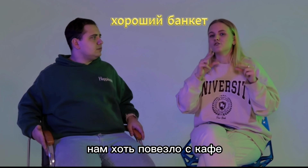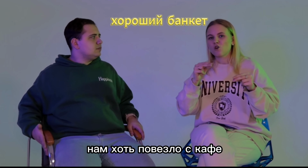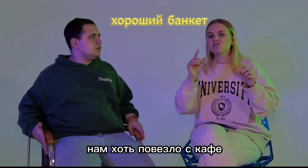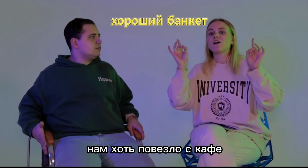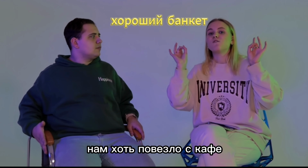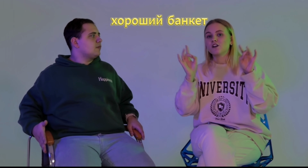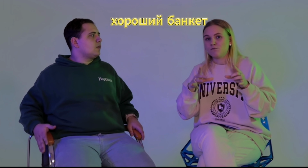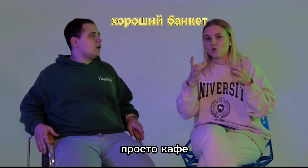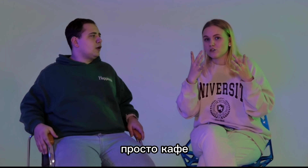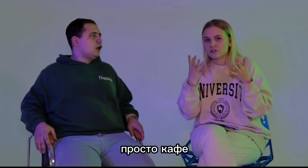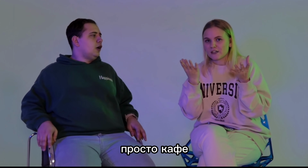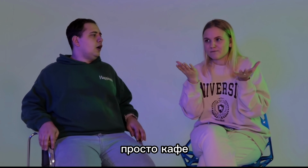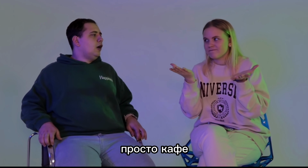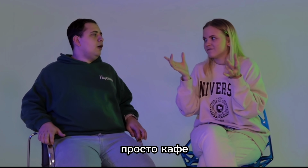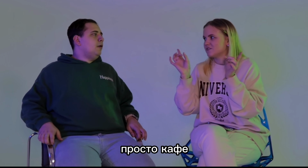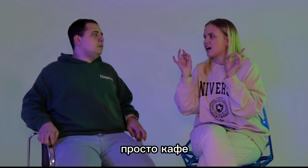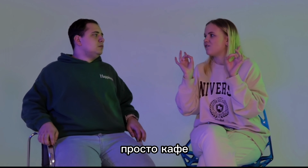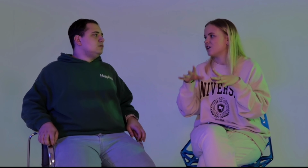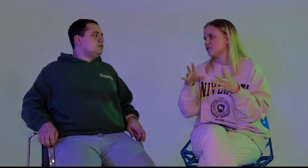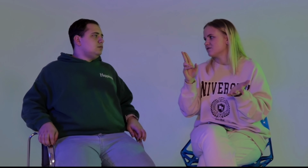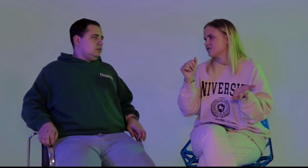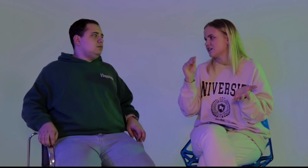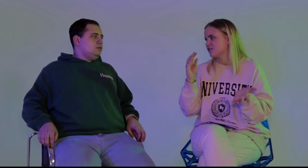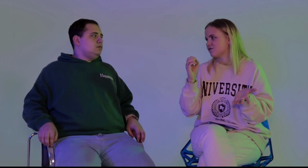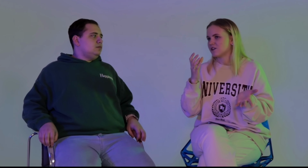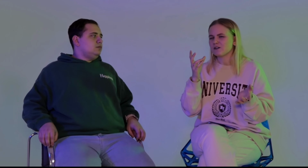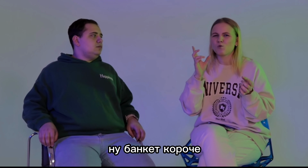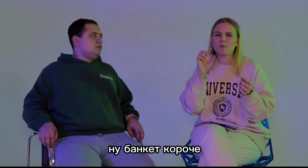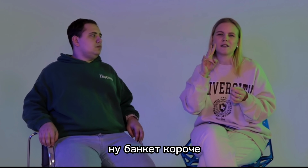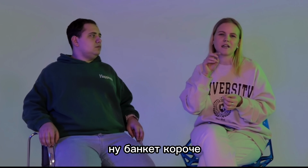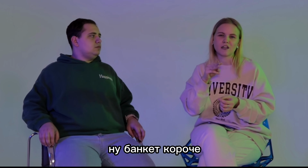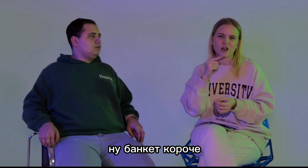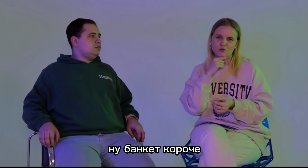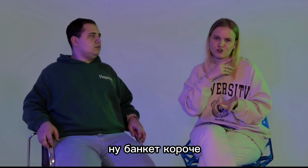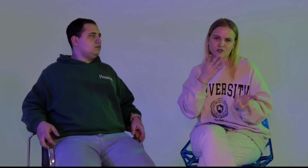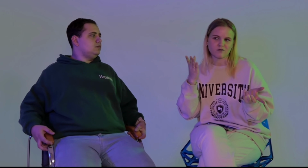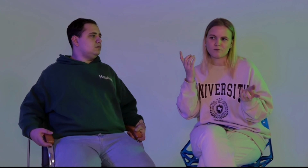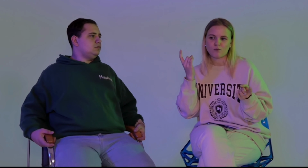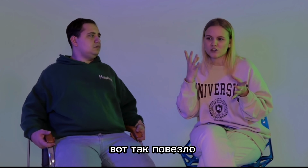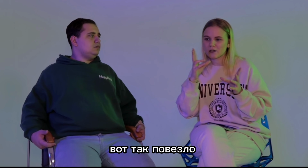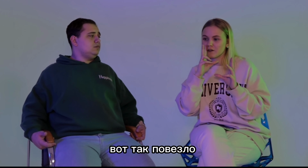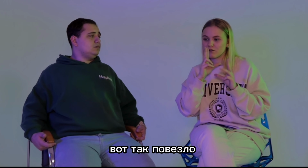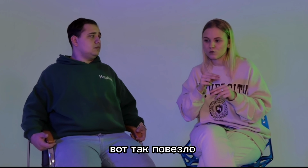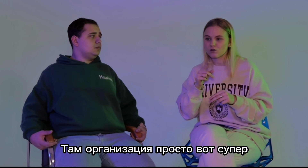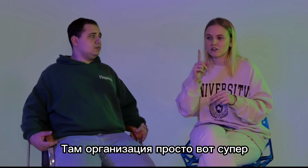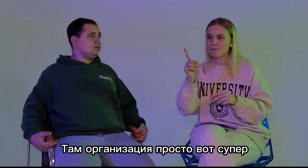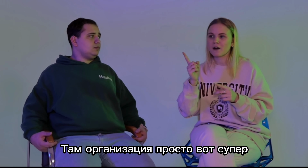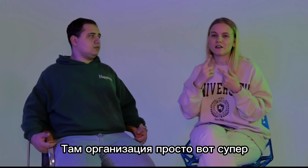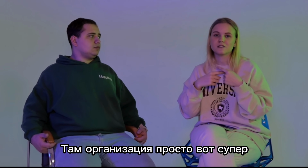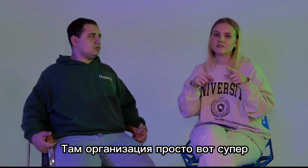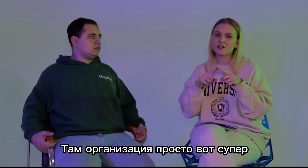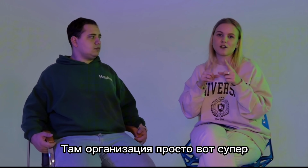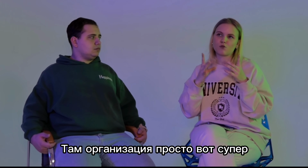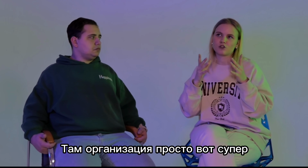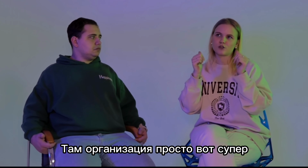повезло с кафе, просто кафе. Ну, банкет хороший. Просто повезло, там организации просто